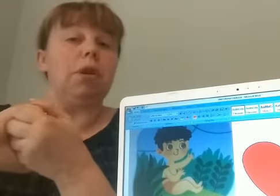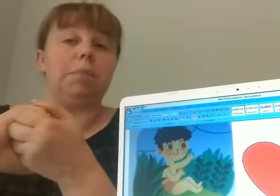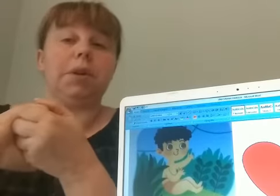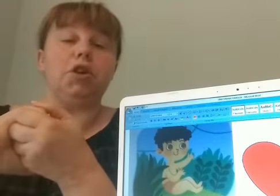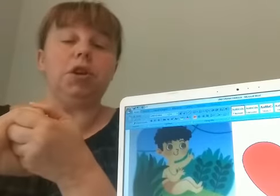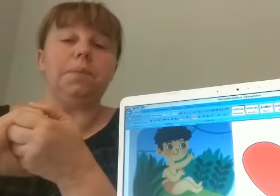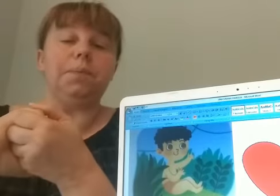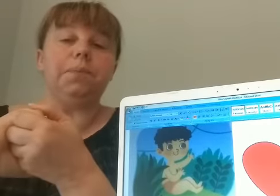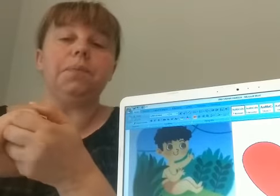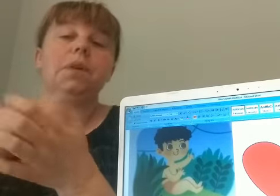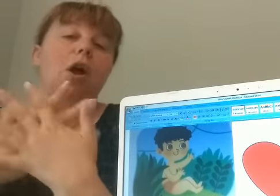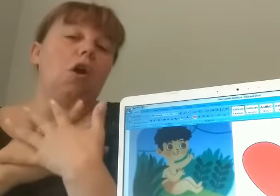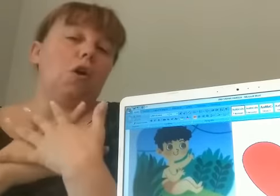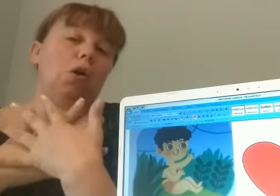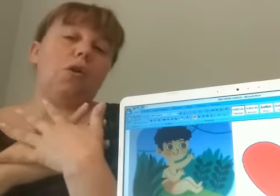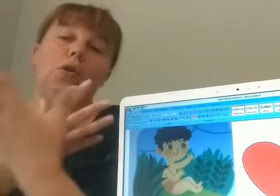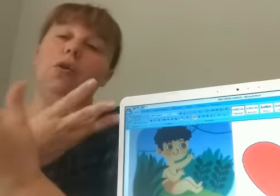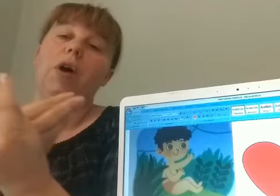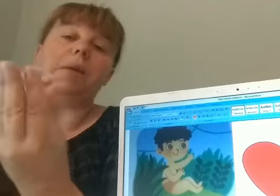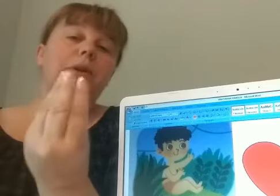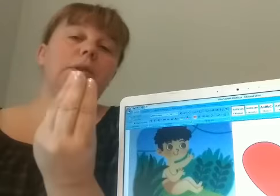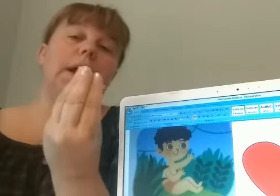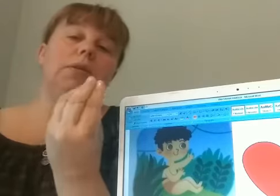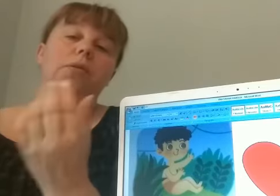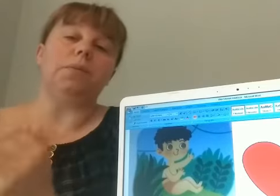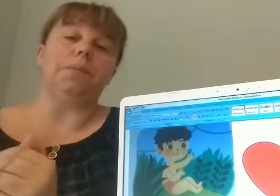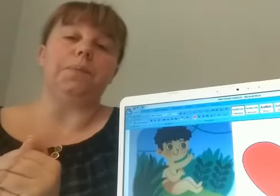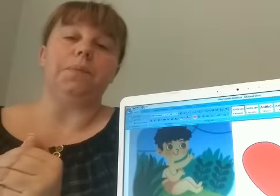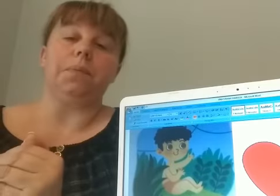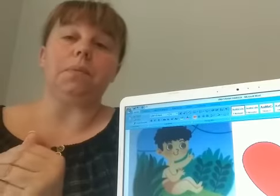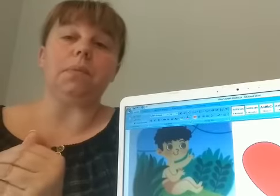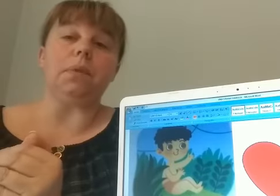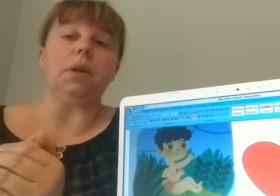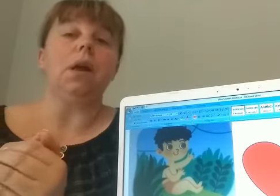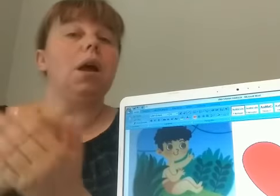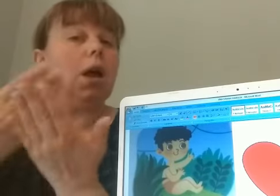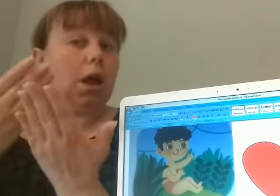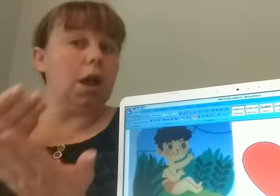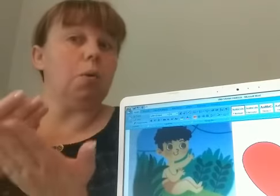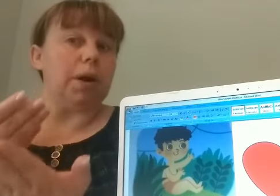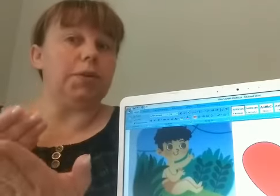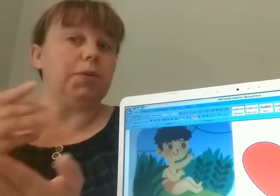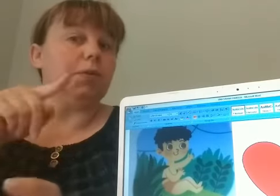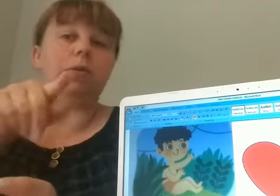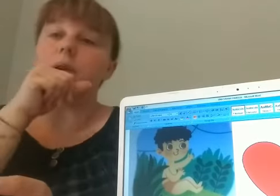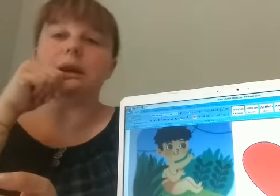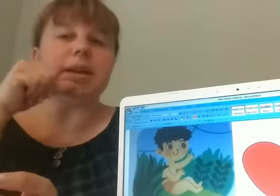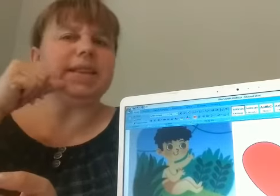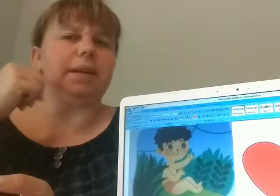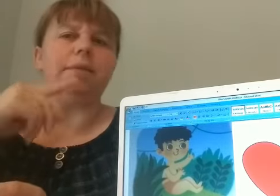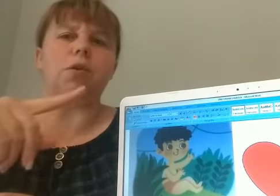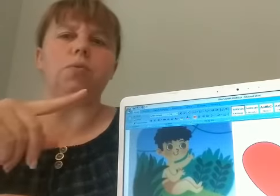amici, lo amano tanto. E questo che serve a lui.